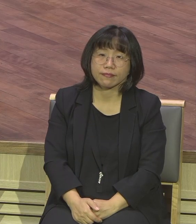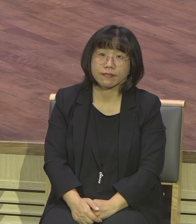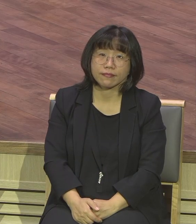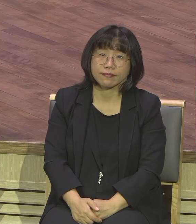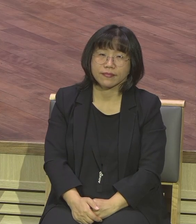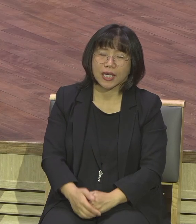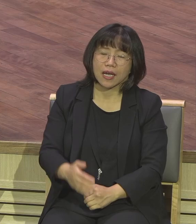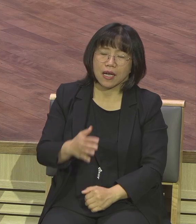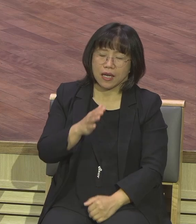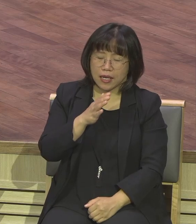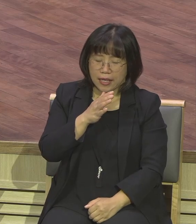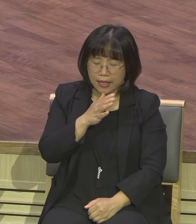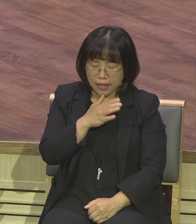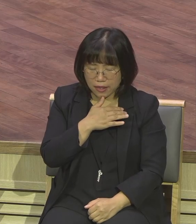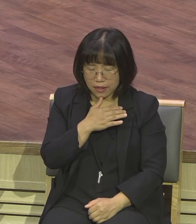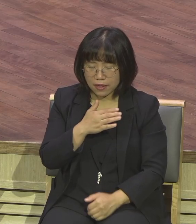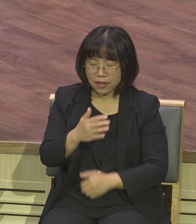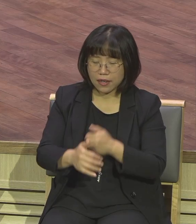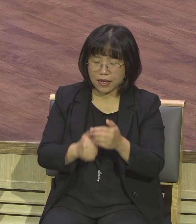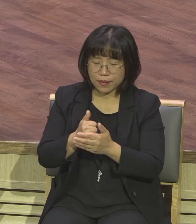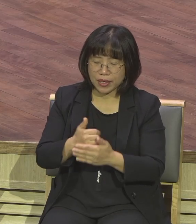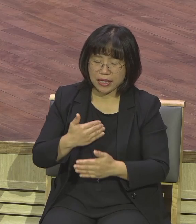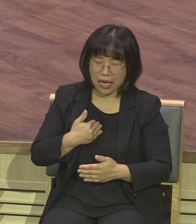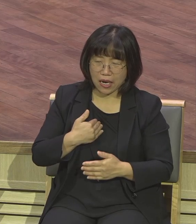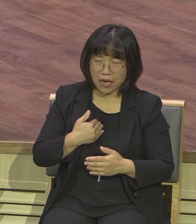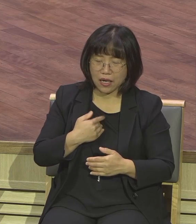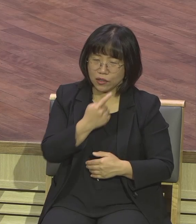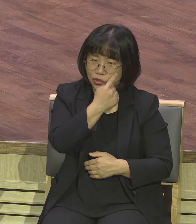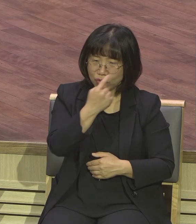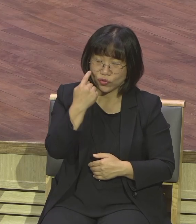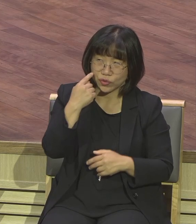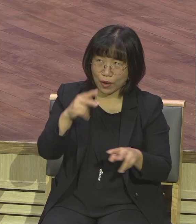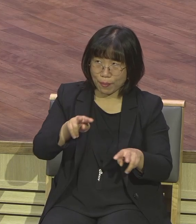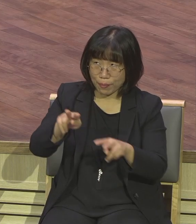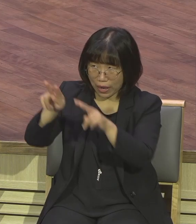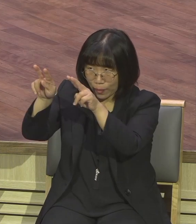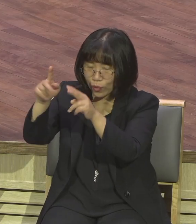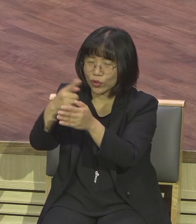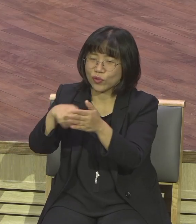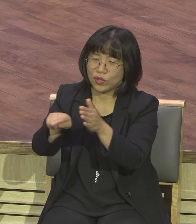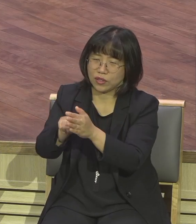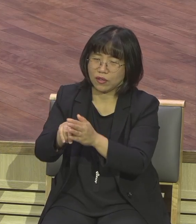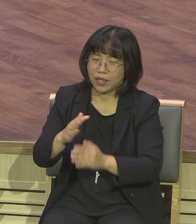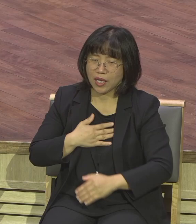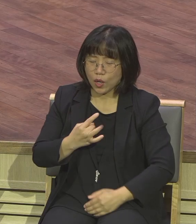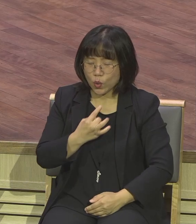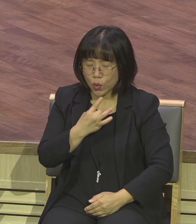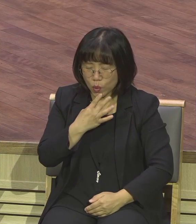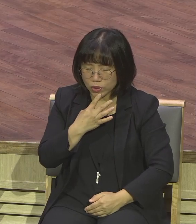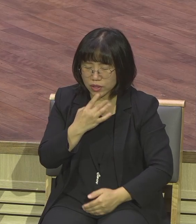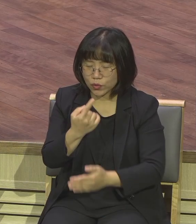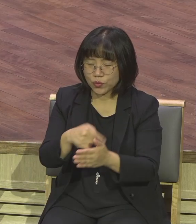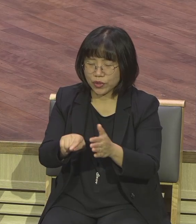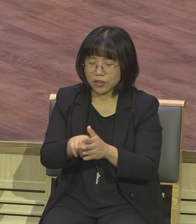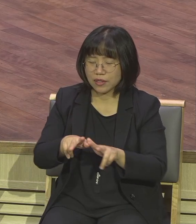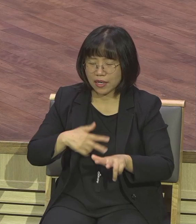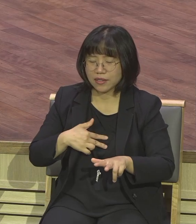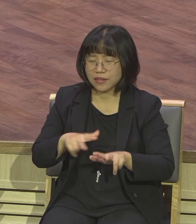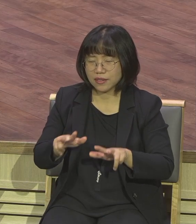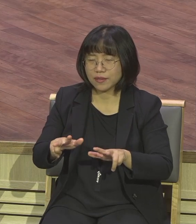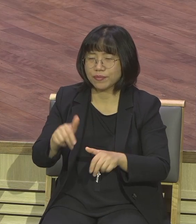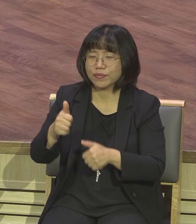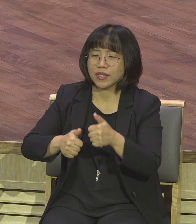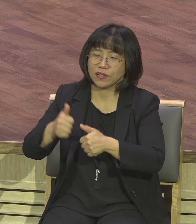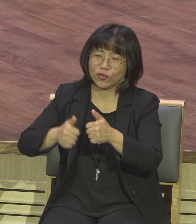아, 하나님 나를 지금 나를 하나님을 바라보나 안 바라보나, 오직 되나 안 되나, 그거 지금 테스트하고 있는 거예요. 그래서